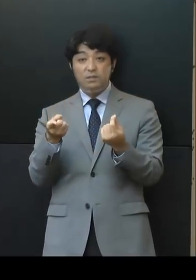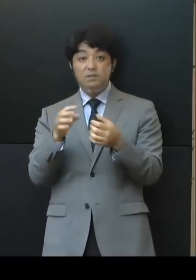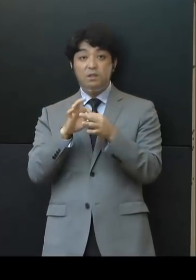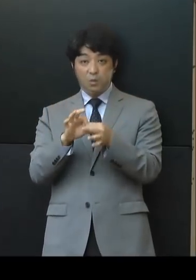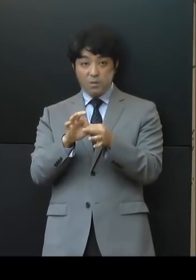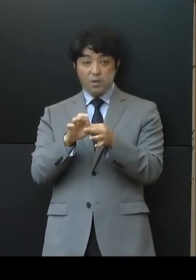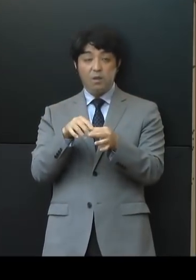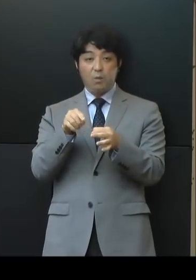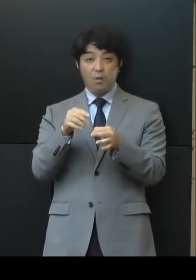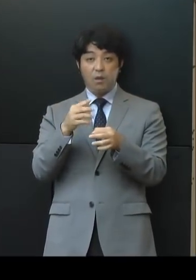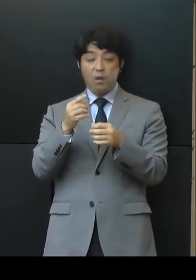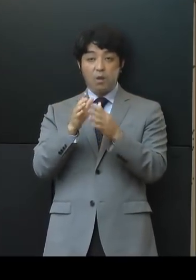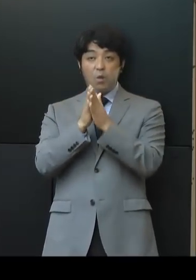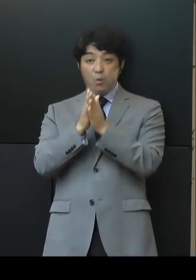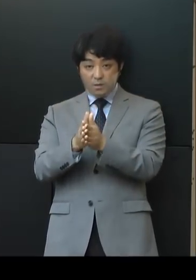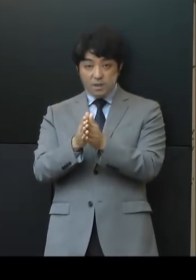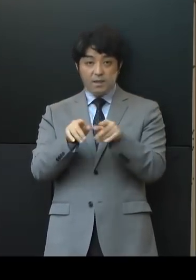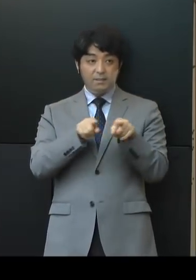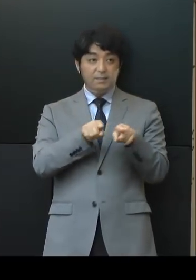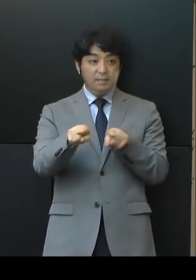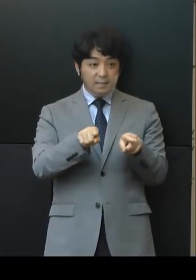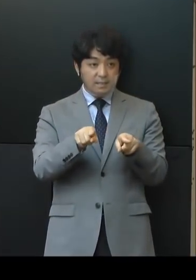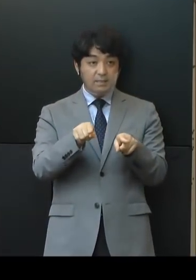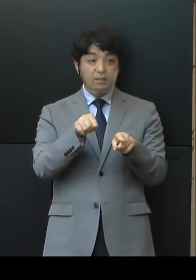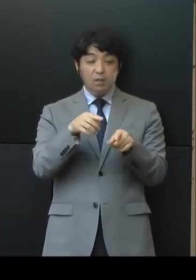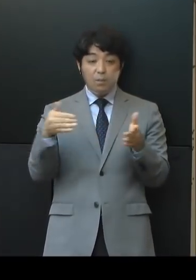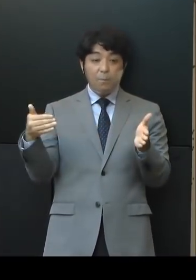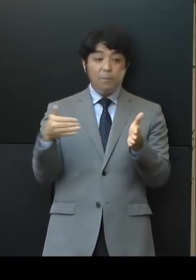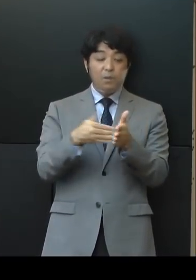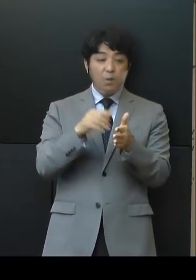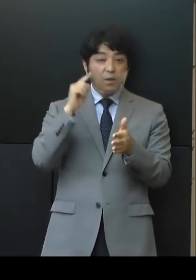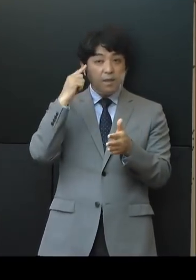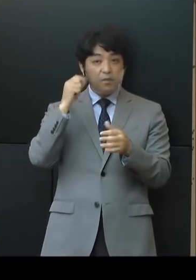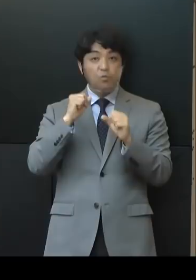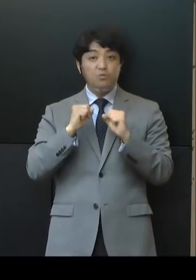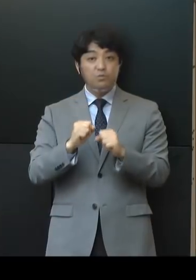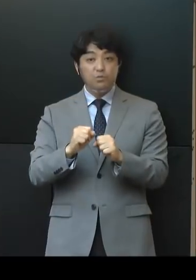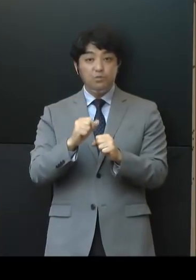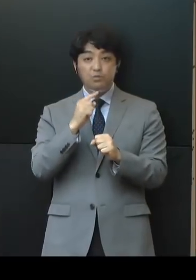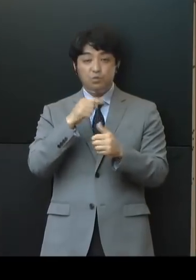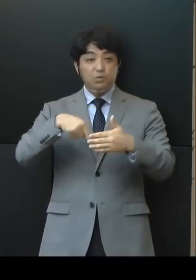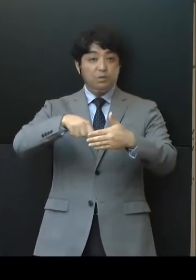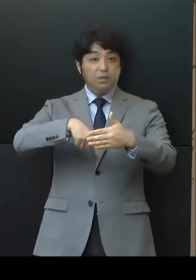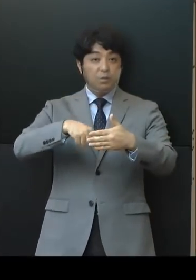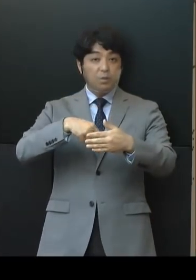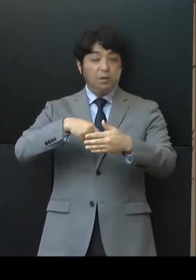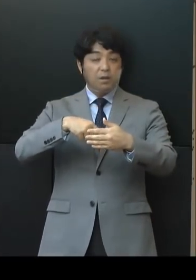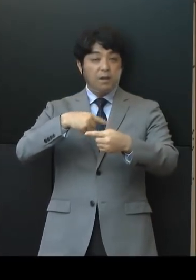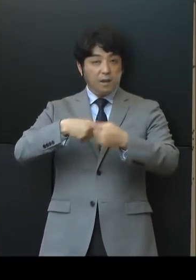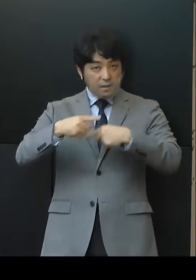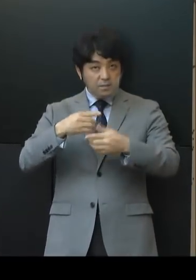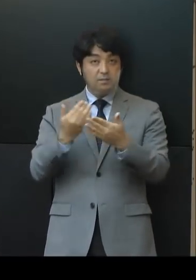要請、指示、公表まで検討するという、意思でございます。